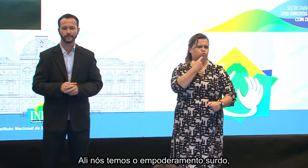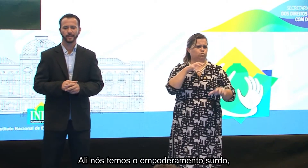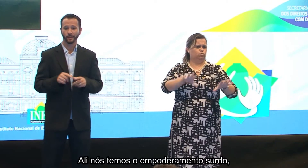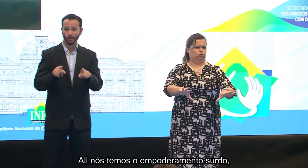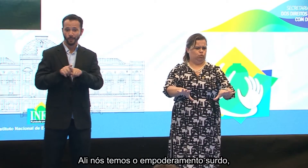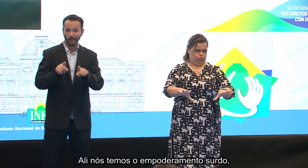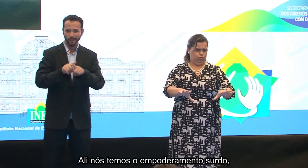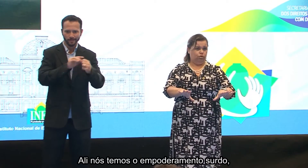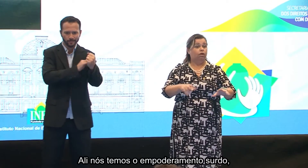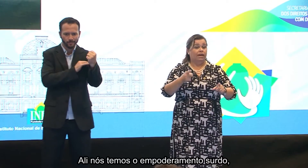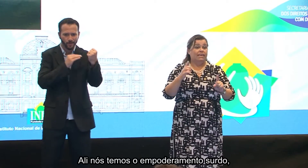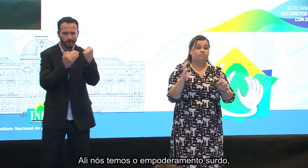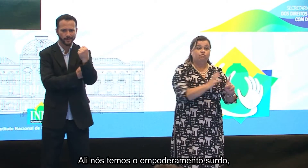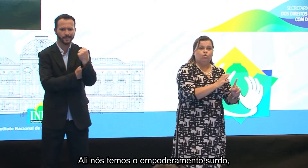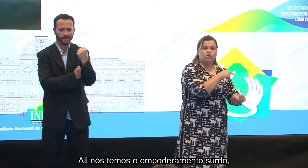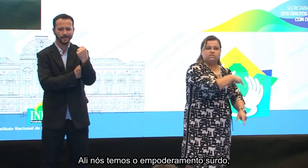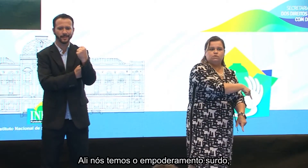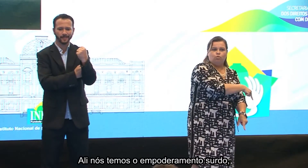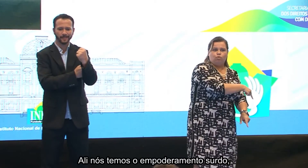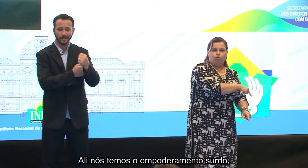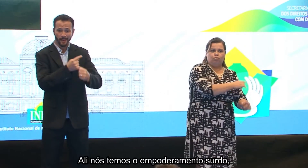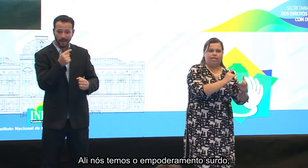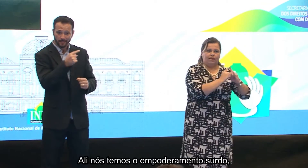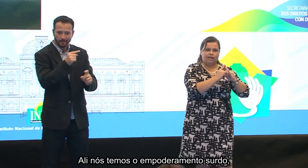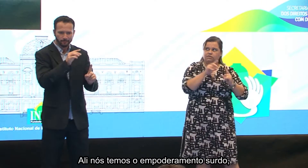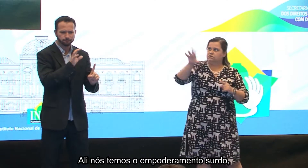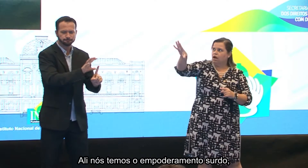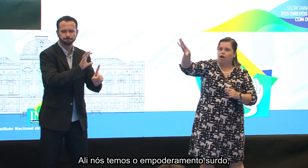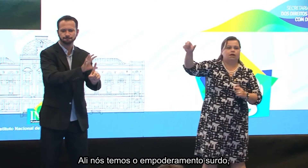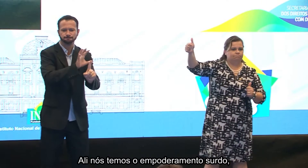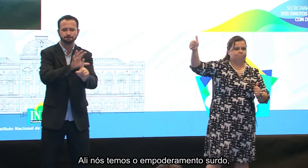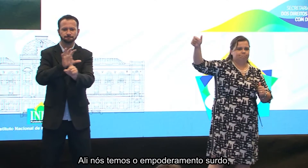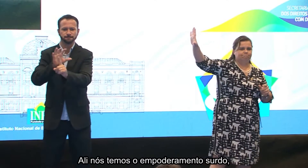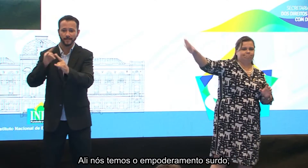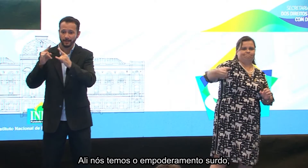Ali nós temos o empoderamento também surdo. E